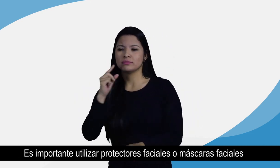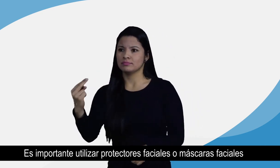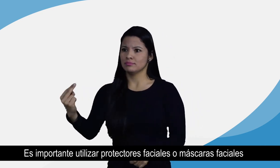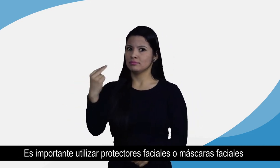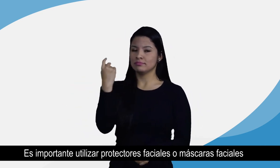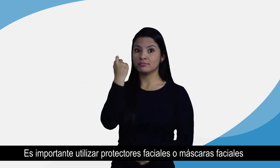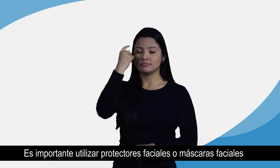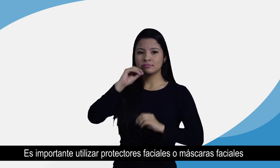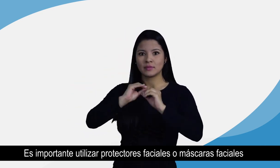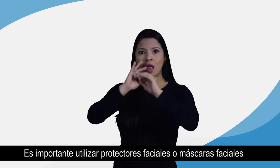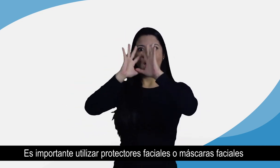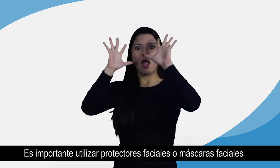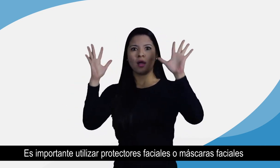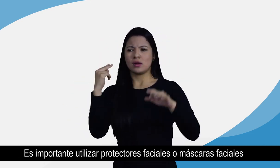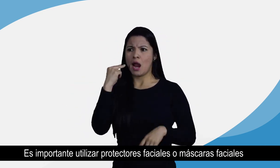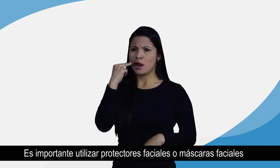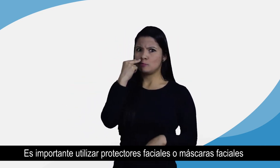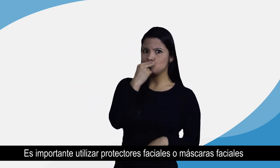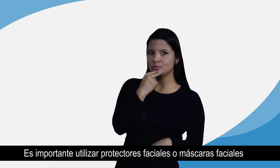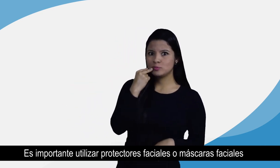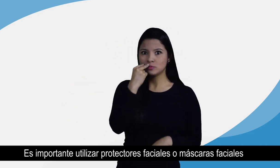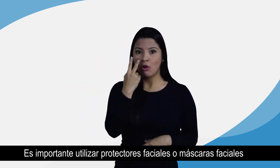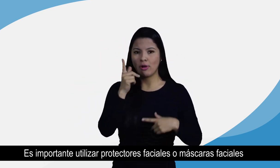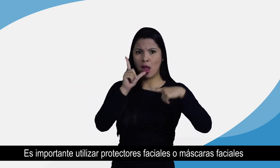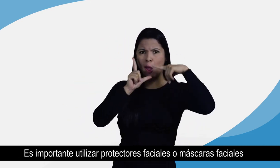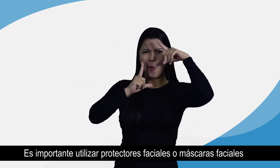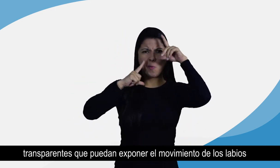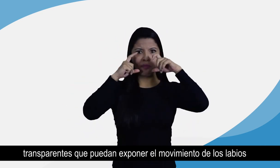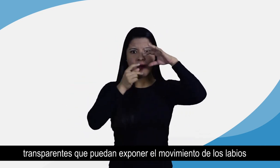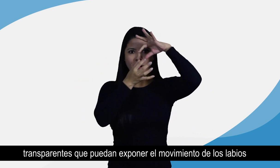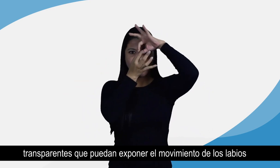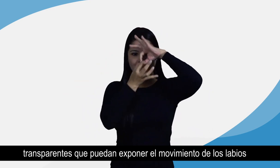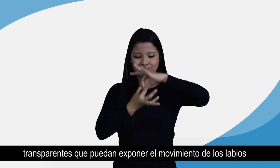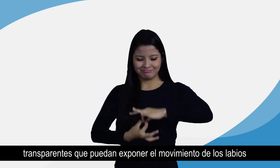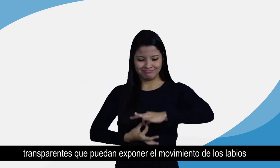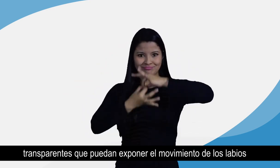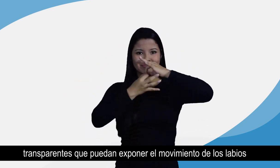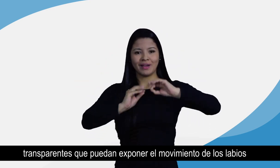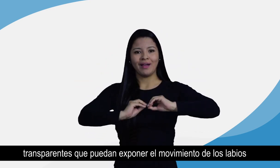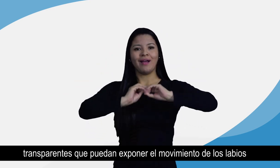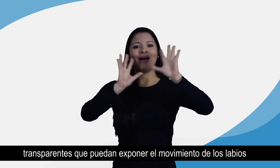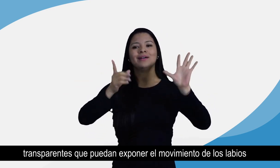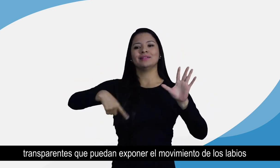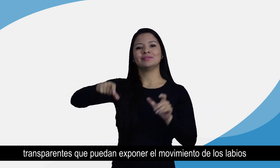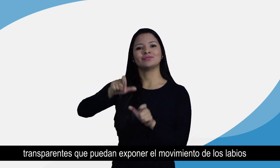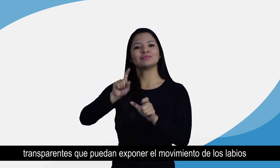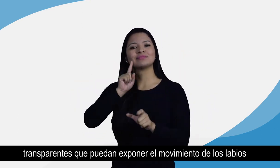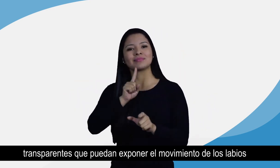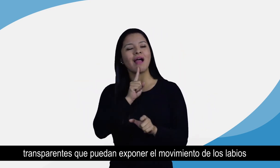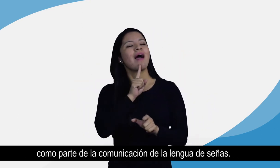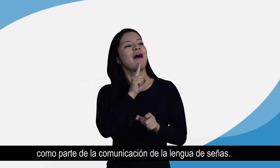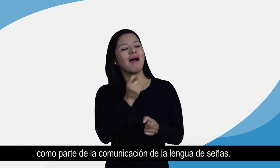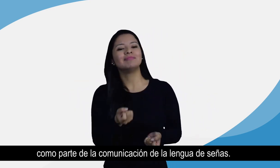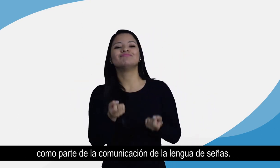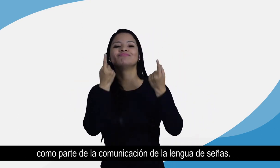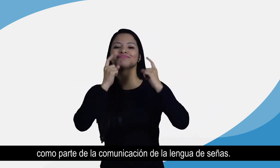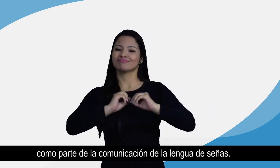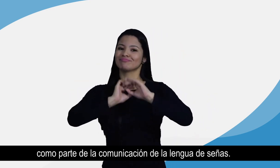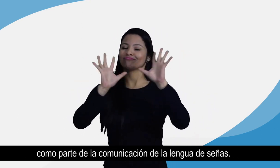importante utilizar protectores faciales o máscaras faciales transparentes que puedan exponer el movimiento de los labios como parte de la comunicación